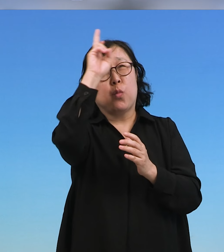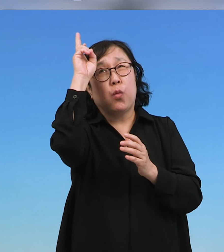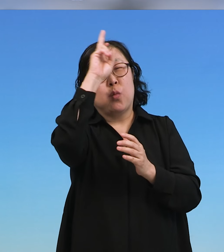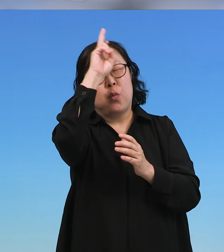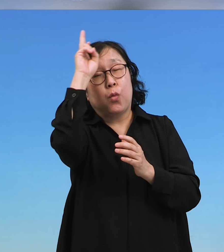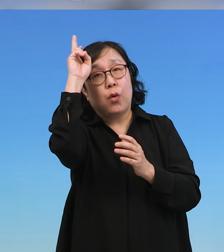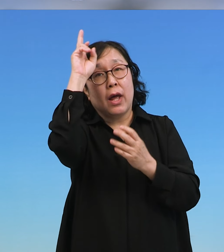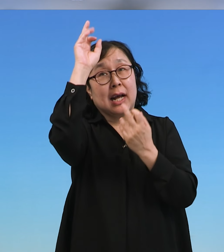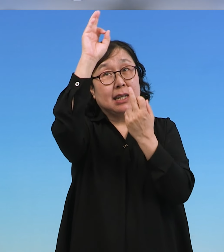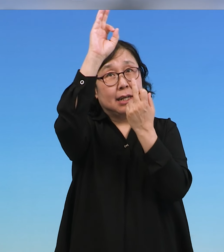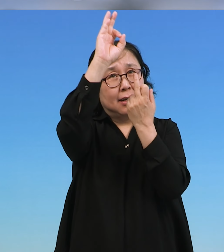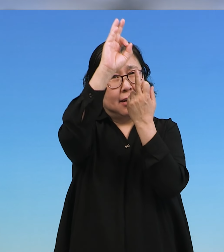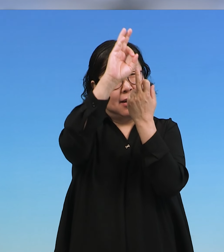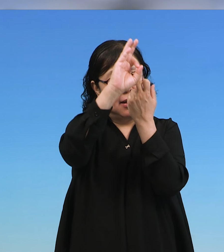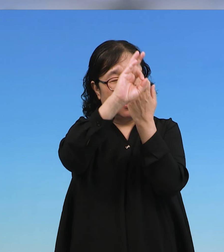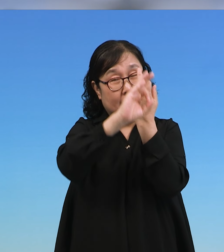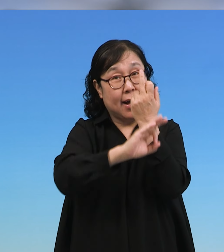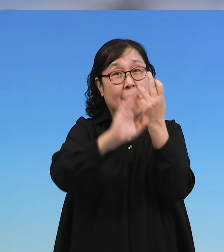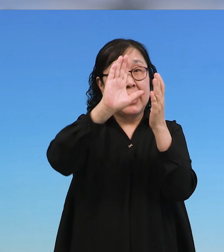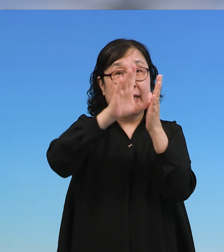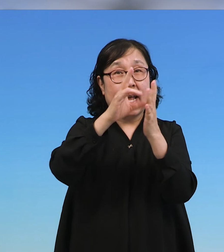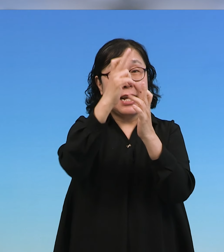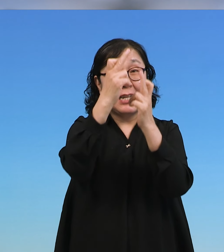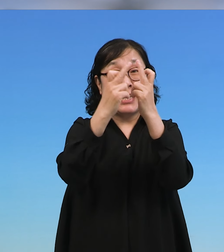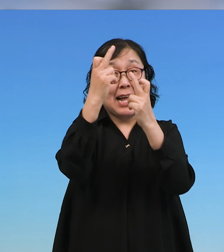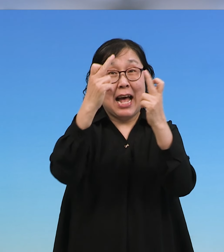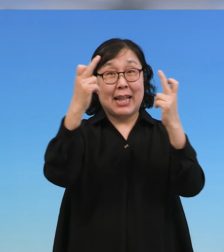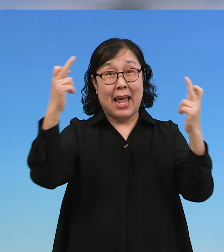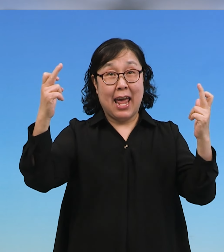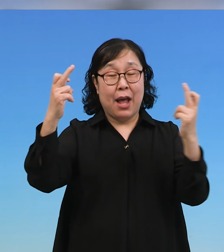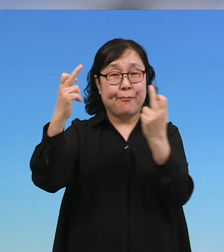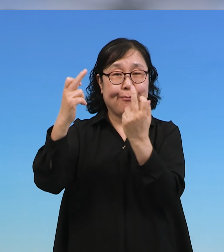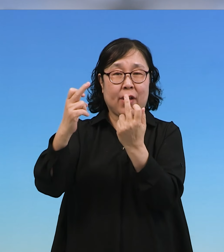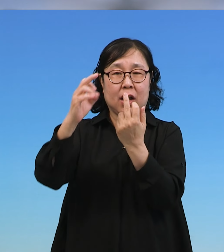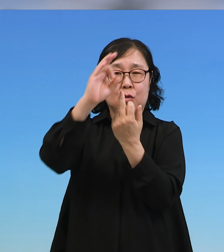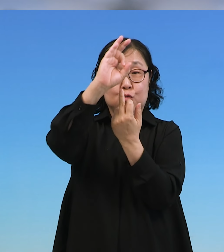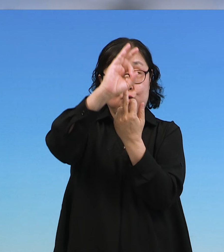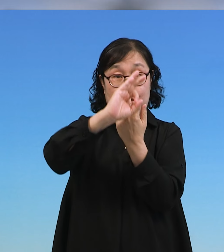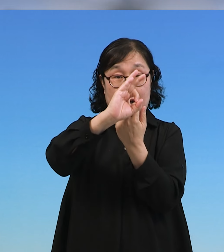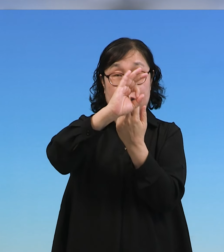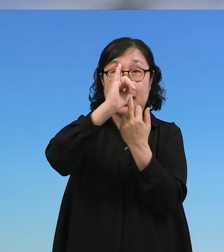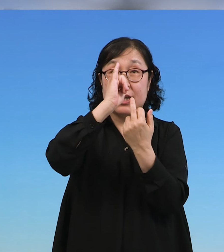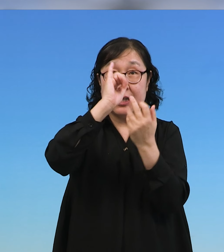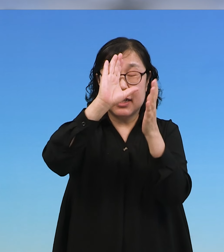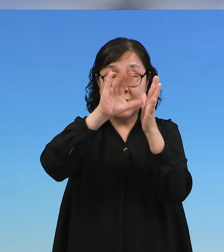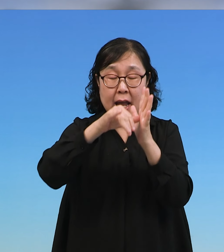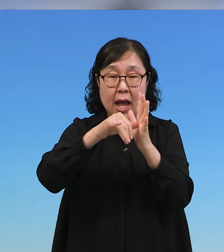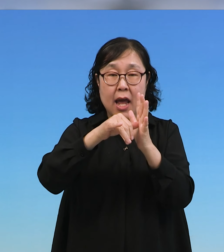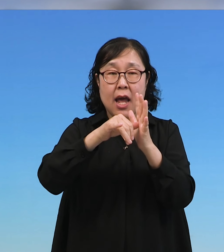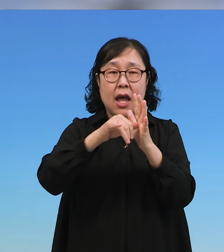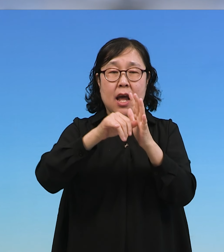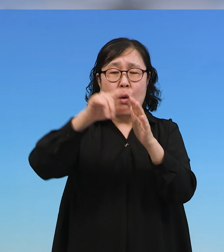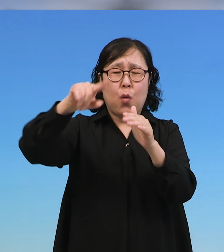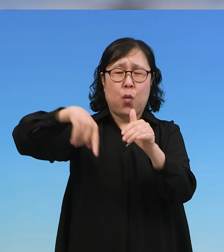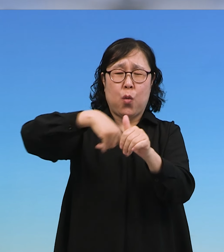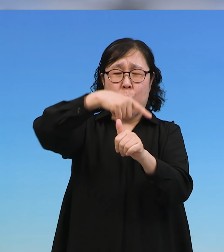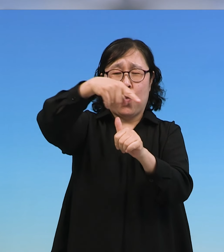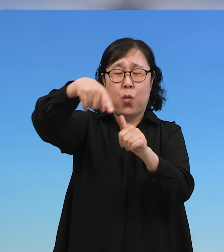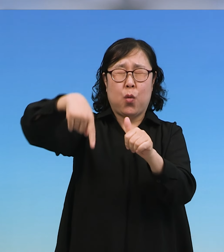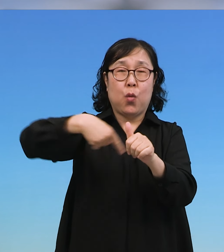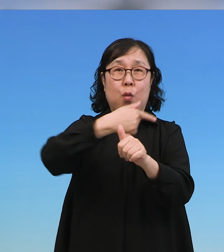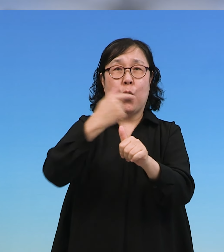기울어지기 전에 거의 이제 산 중턱에 이게 이제 걸려가기 시작하는 때부터 그 주변이 너무 아름답게 물들어가는